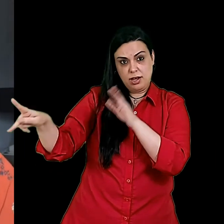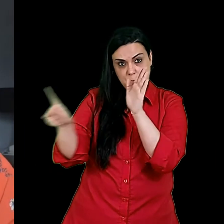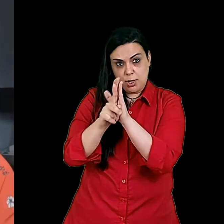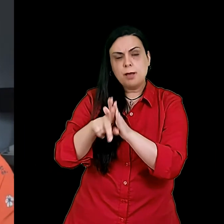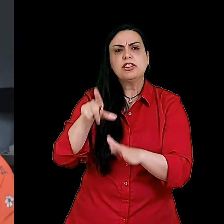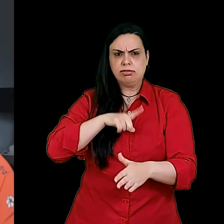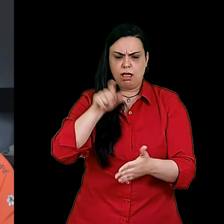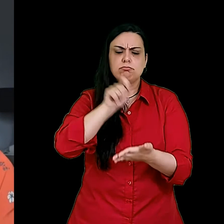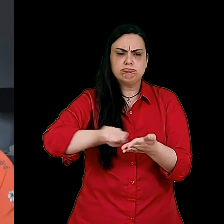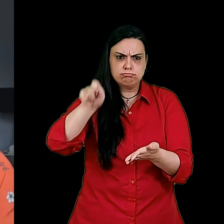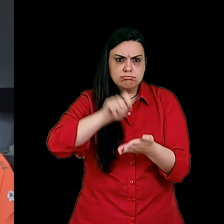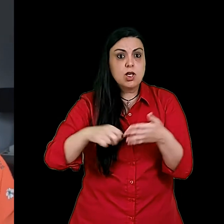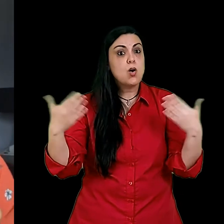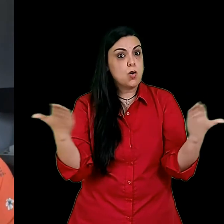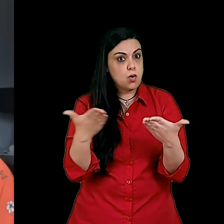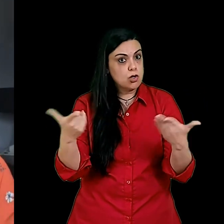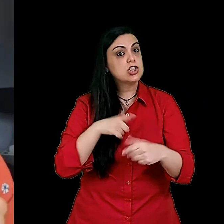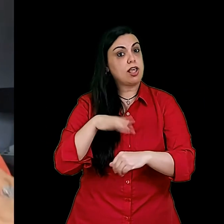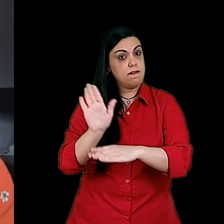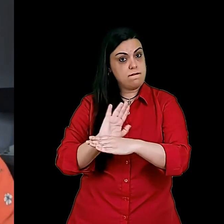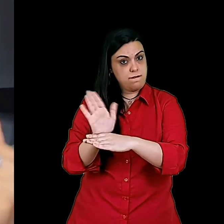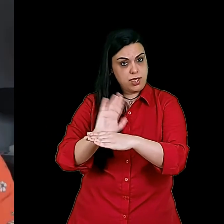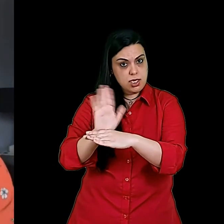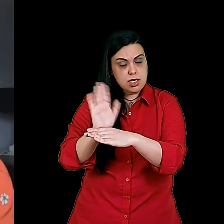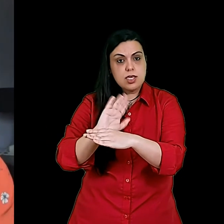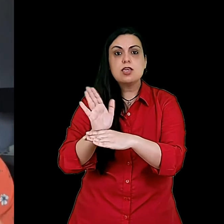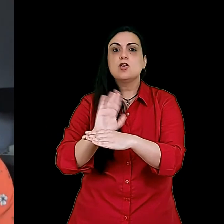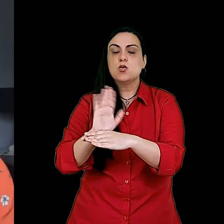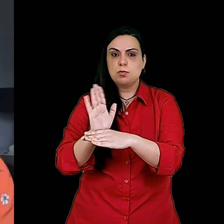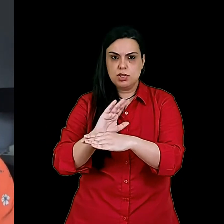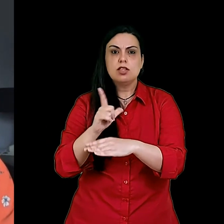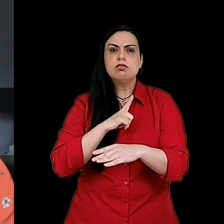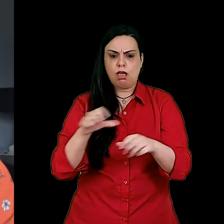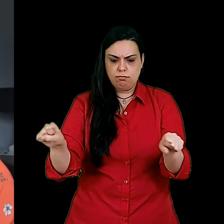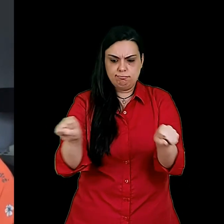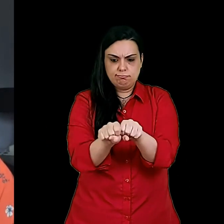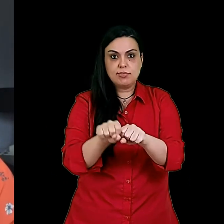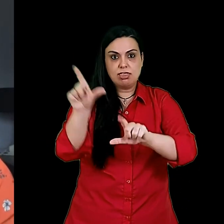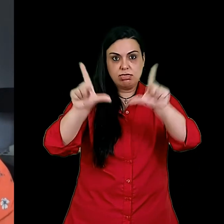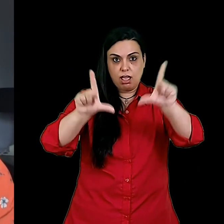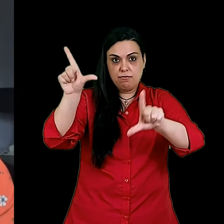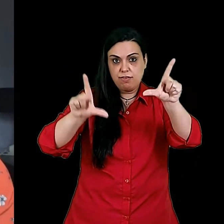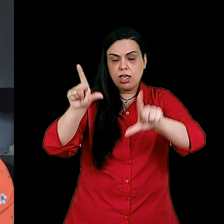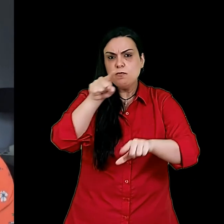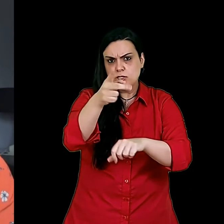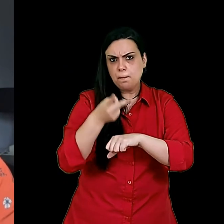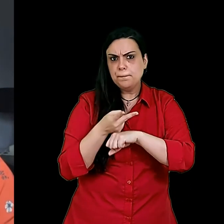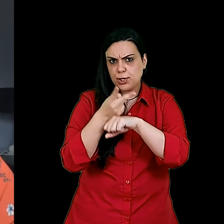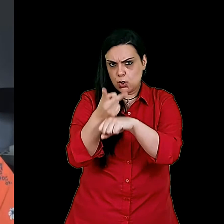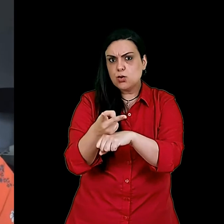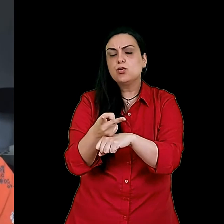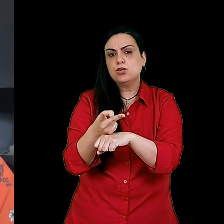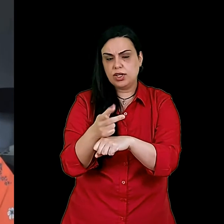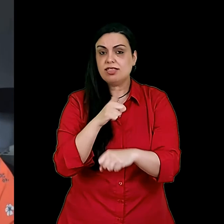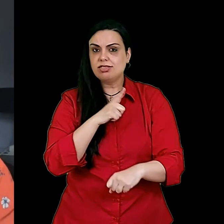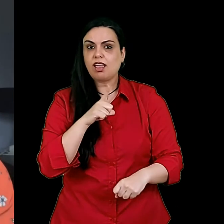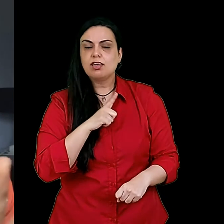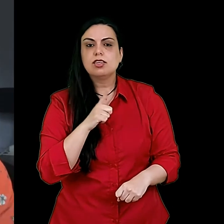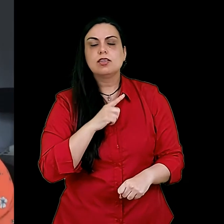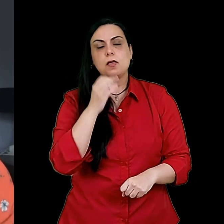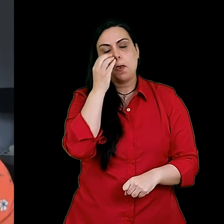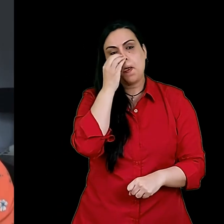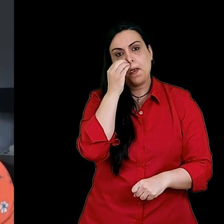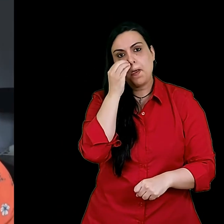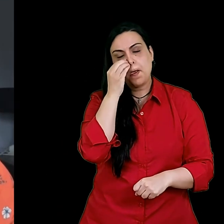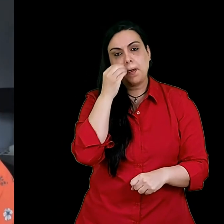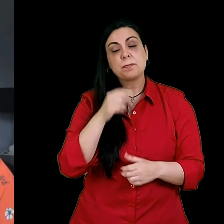dela, que foi repassada, reescrita, e hoje é inclusive um filme que está disponível nos canais de TV a cabo, e se você quiser é